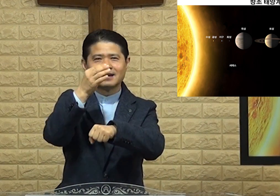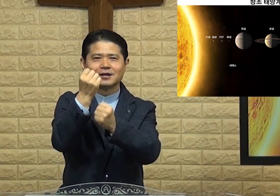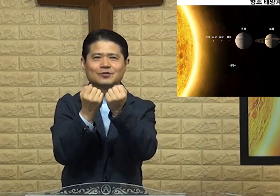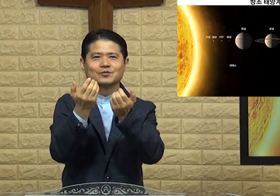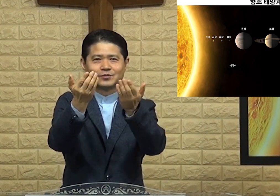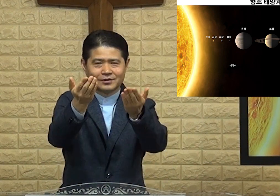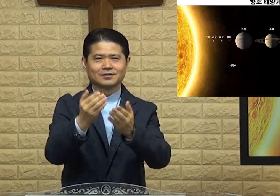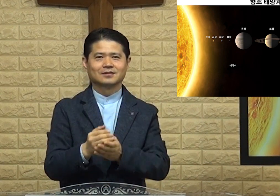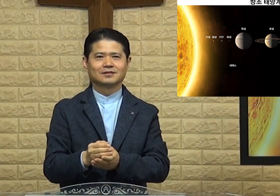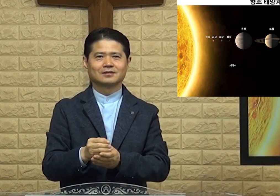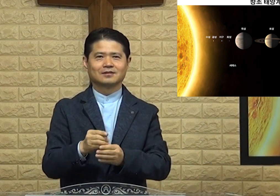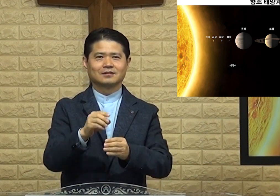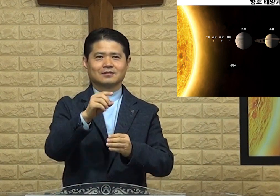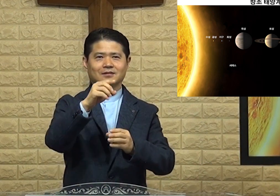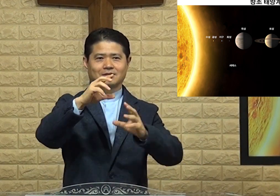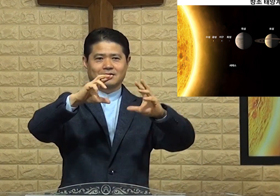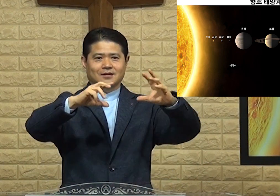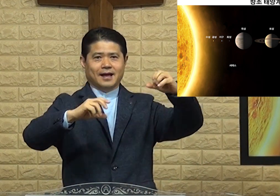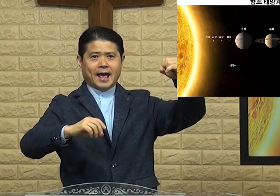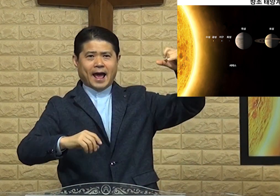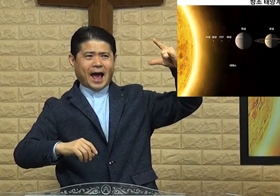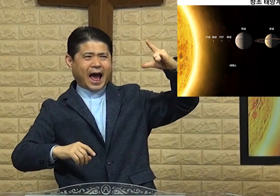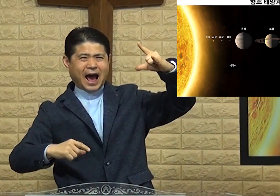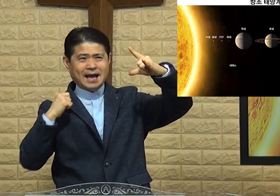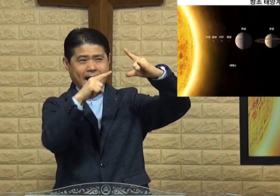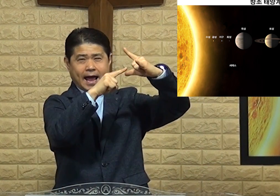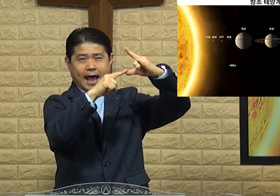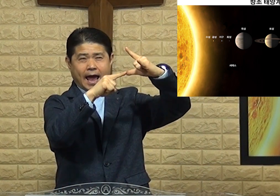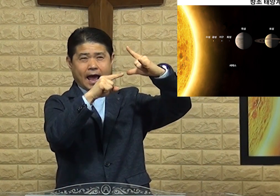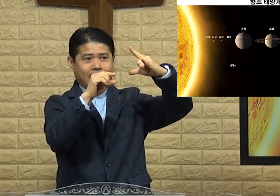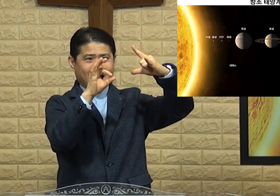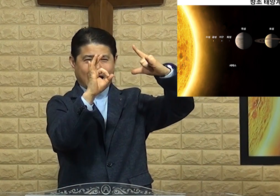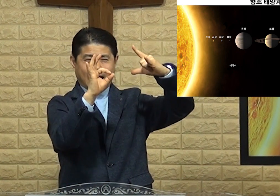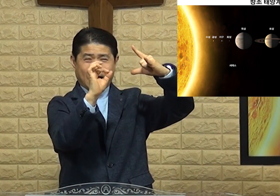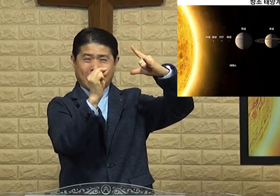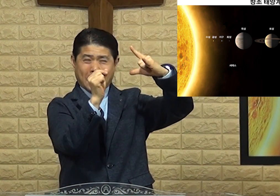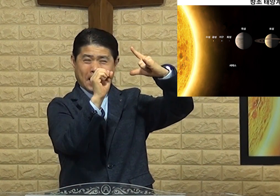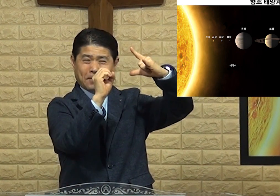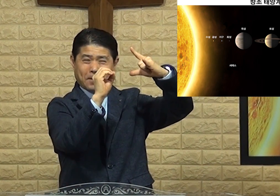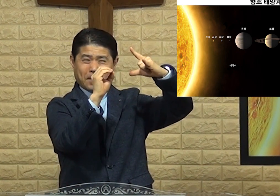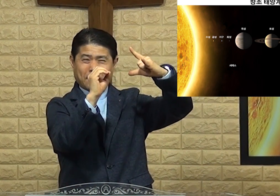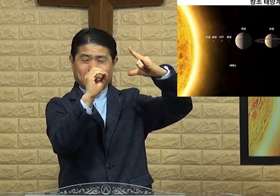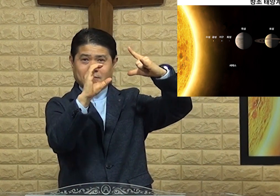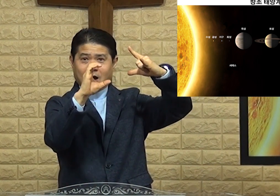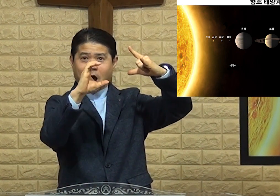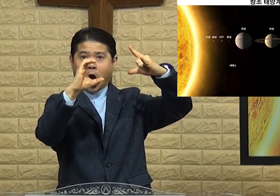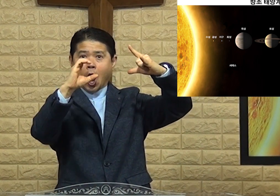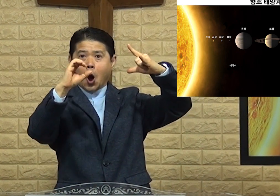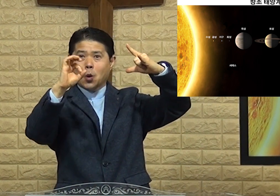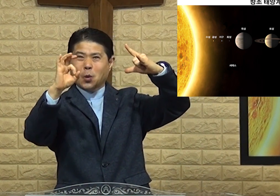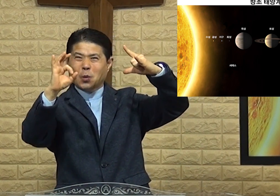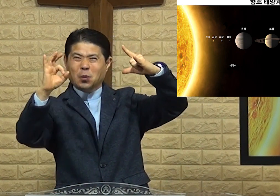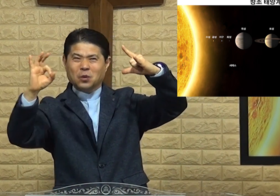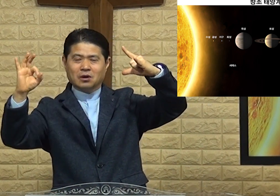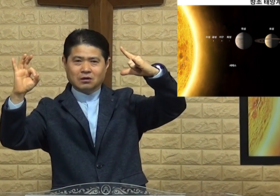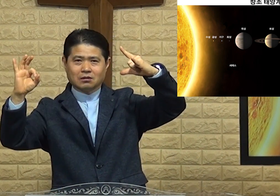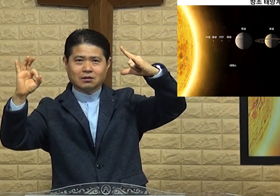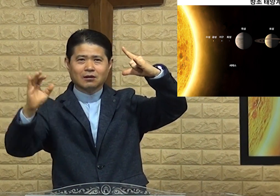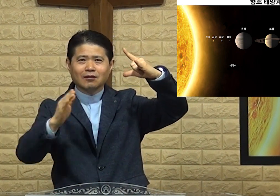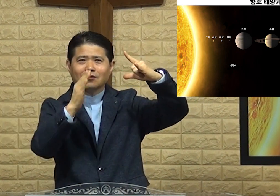우리가 자세히는 알지 못하지만 이 그림을 통해서 알다시피 강한 해가 비추고 그 해의 불빛이 이 거리에